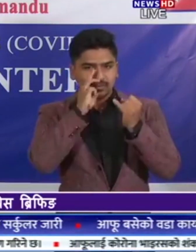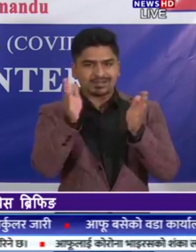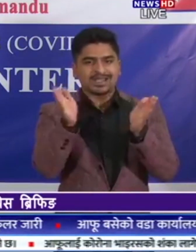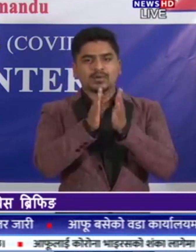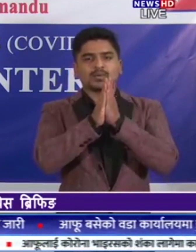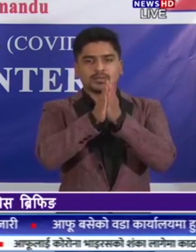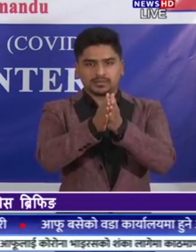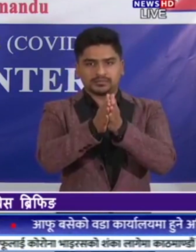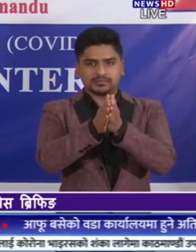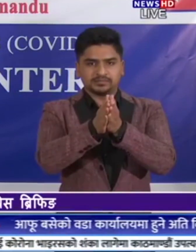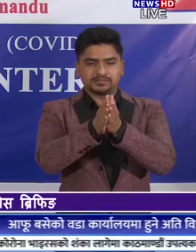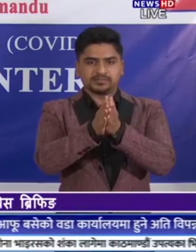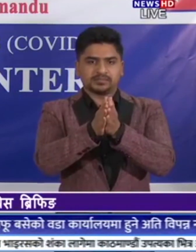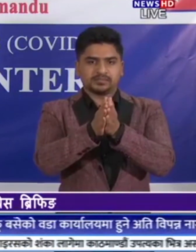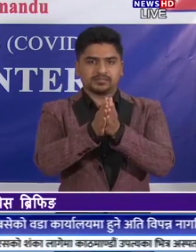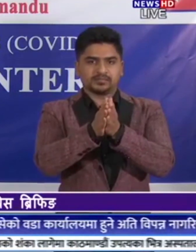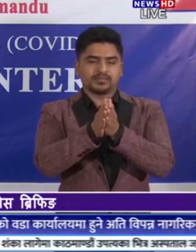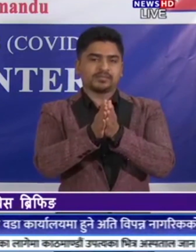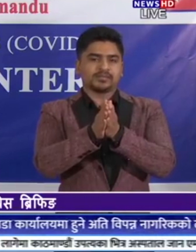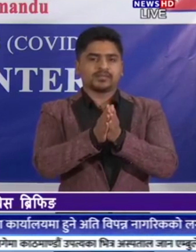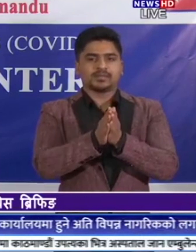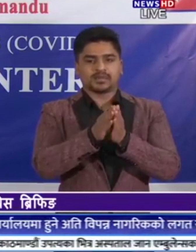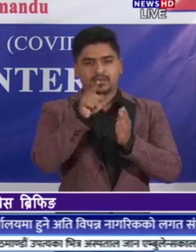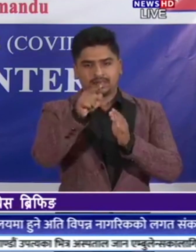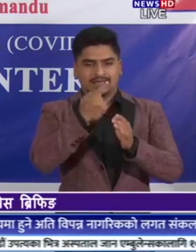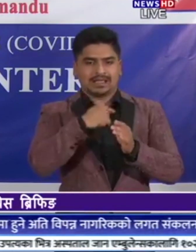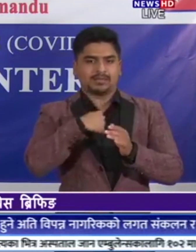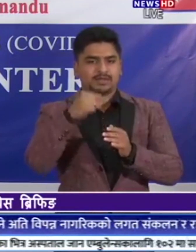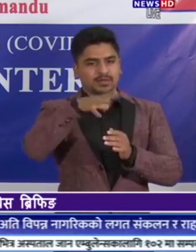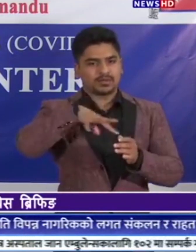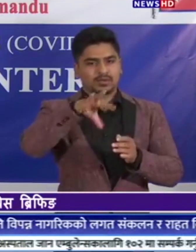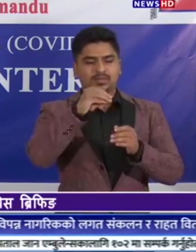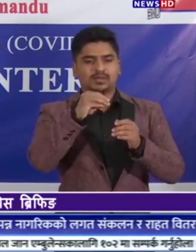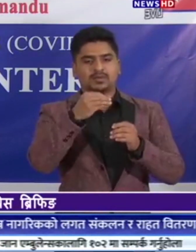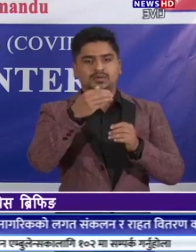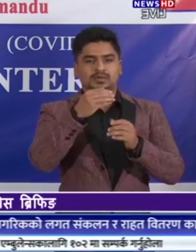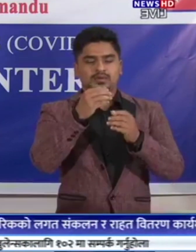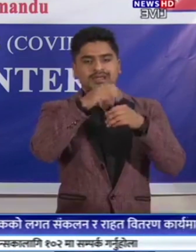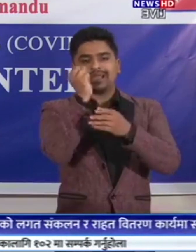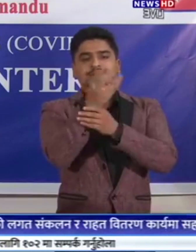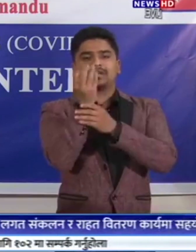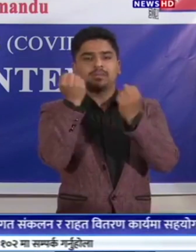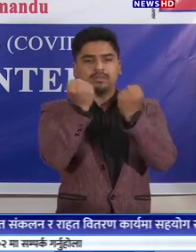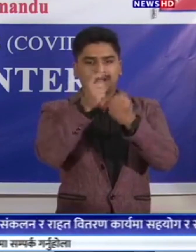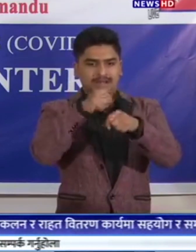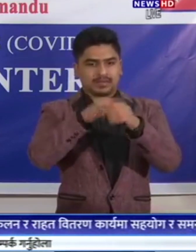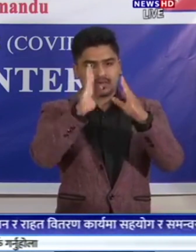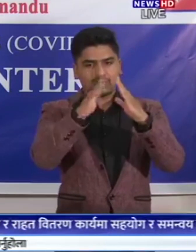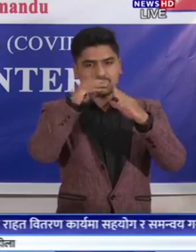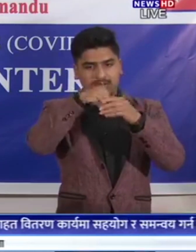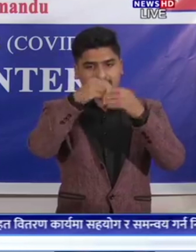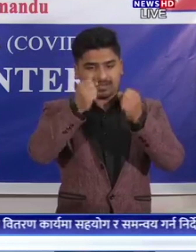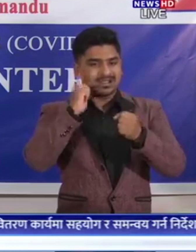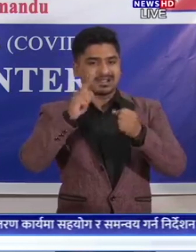उटाश्यान अनुरोध सहित्मा अन्ति करना चाहांचू यो तपैं हमी सबई यो लोकडाउन को समय मा गर वित्र रहदा दोईनिक